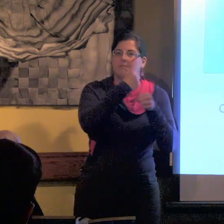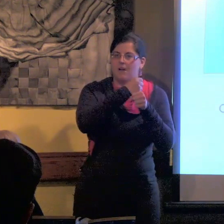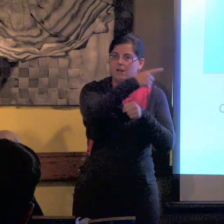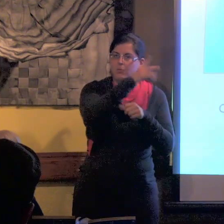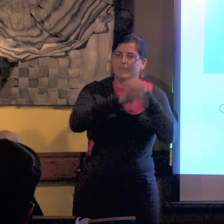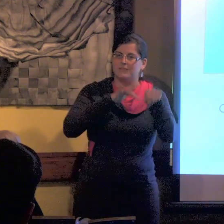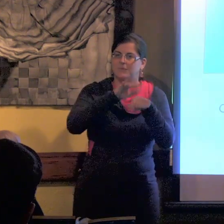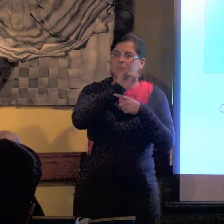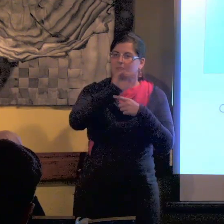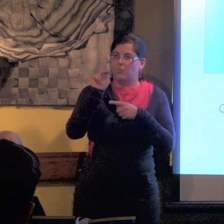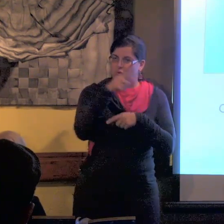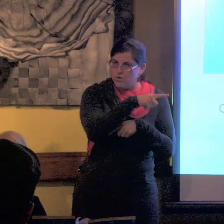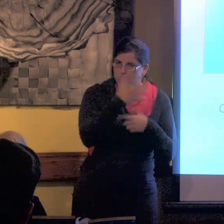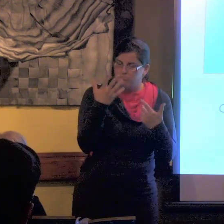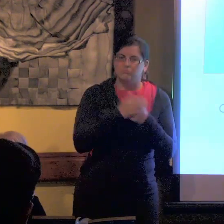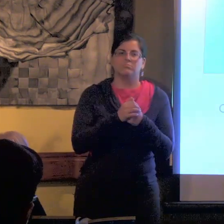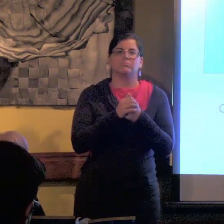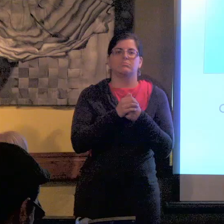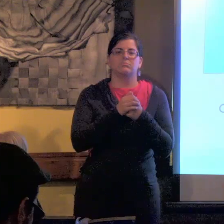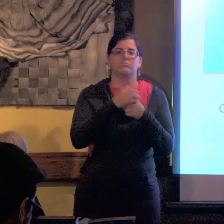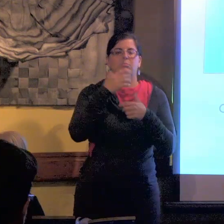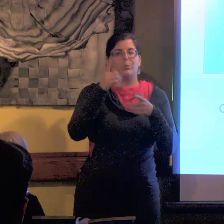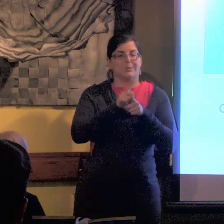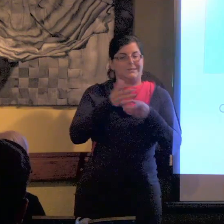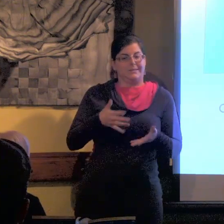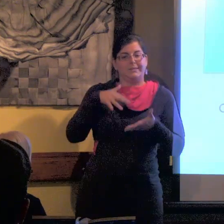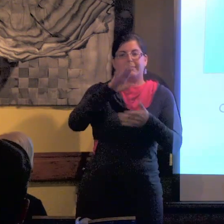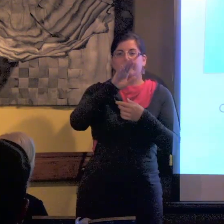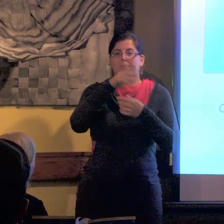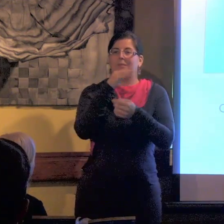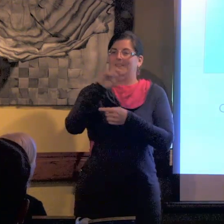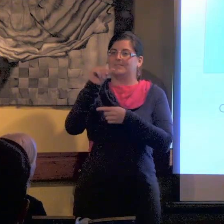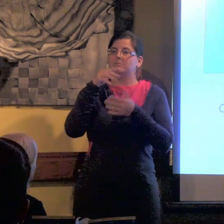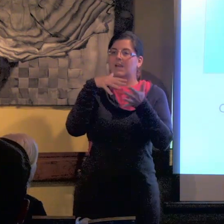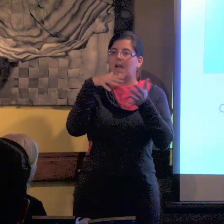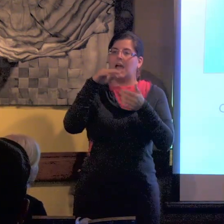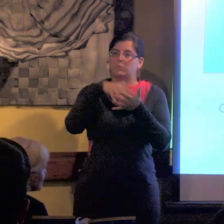En ce moment, je vis aux États-Unis, je travaille à l'Université du Minnesota.